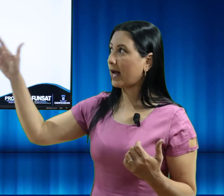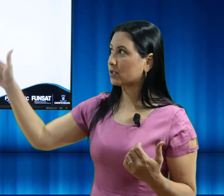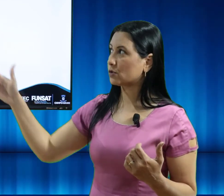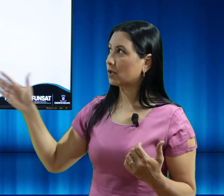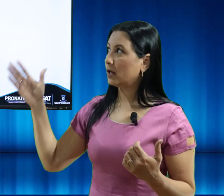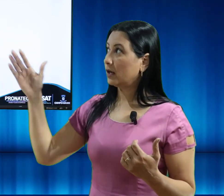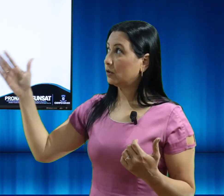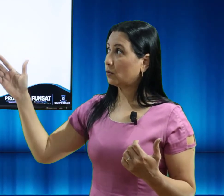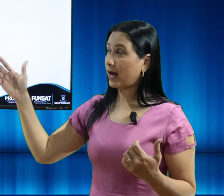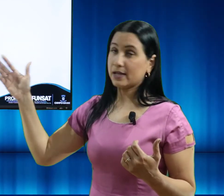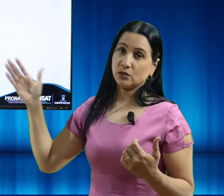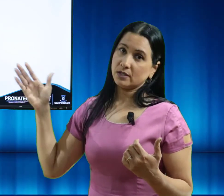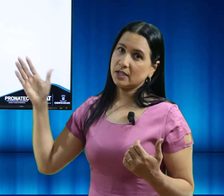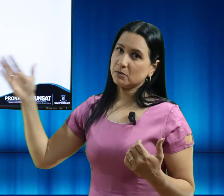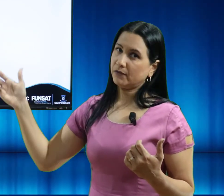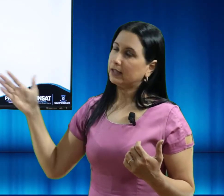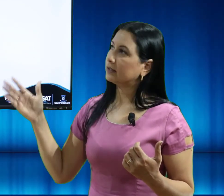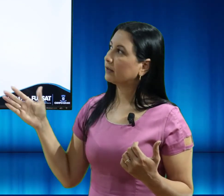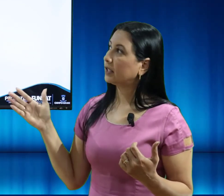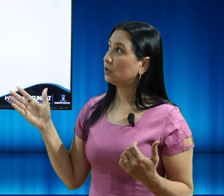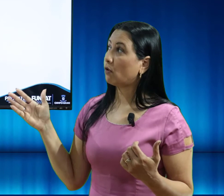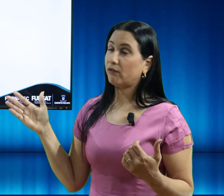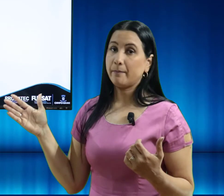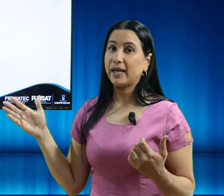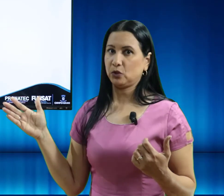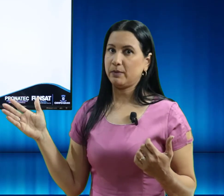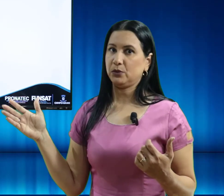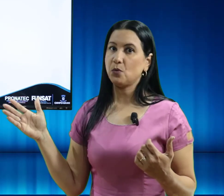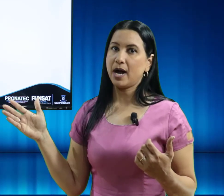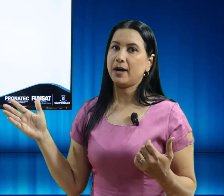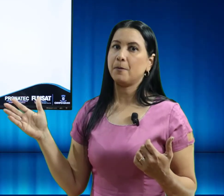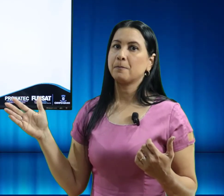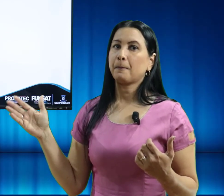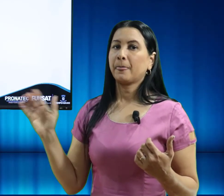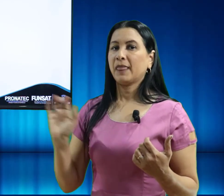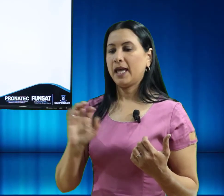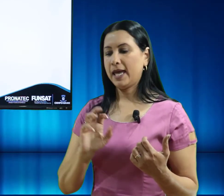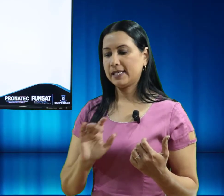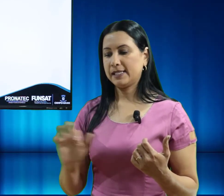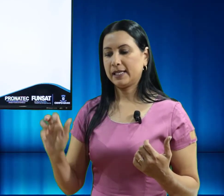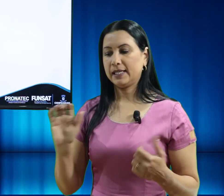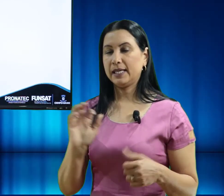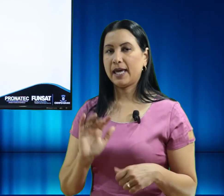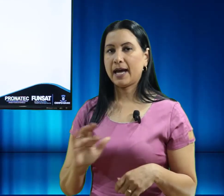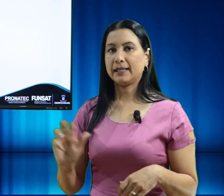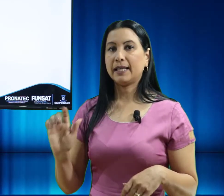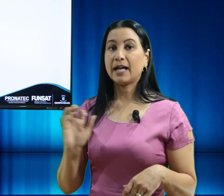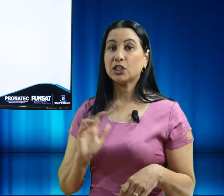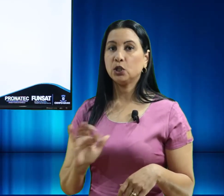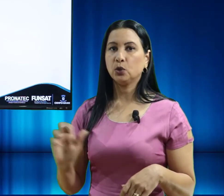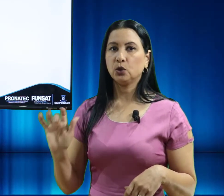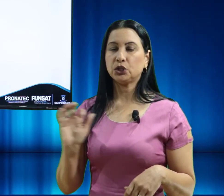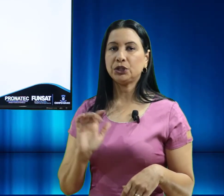caso, nós estamos falando aqui do alfabeto manual. Esse aqui é a